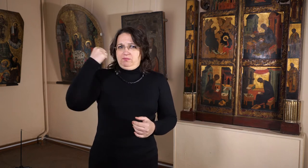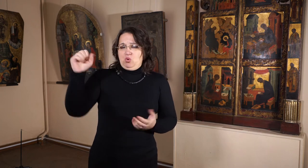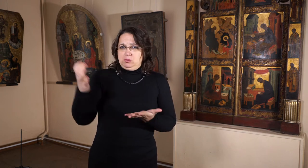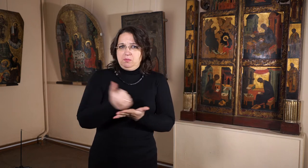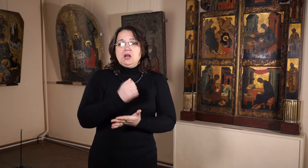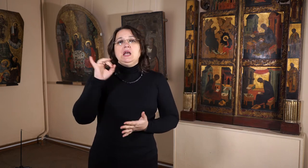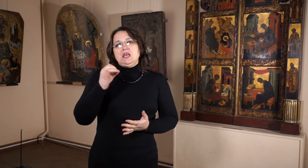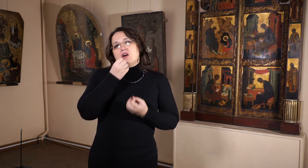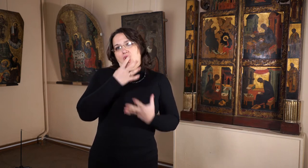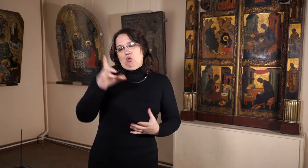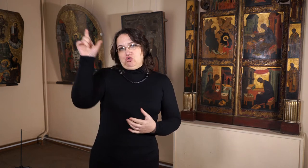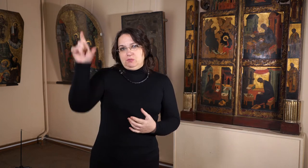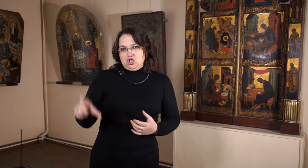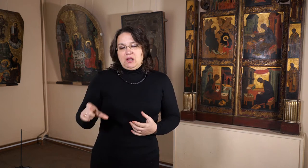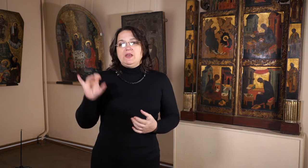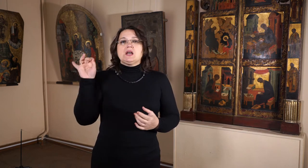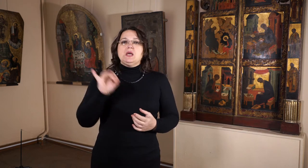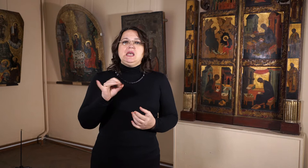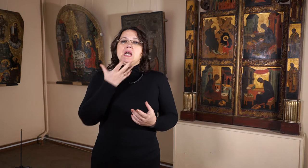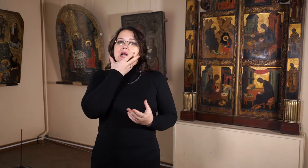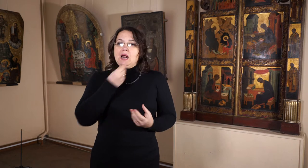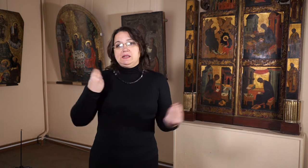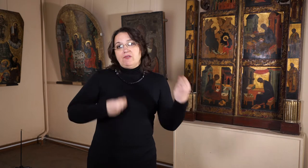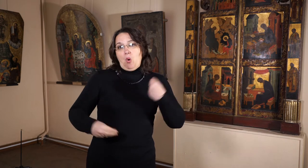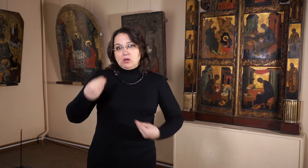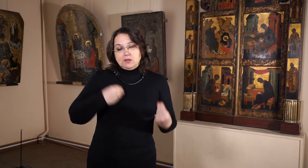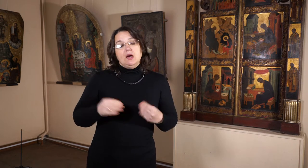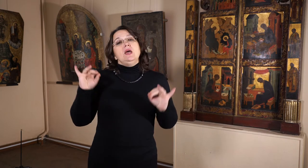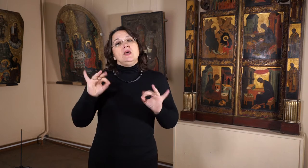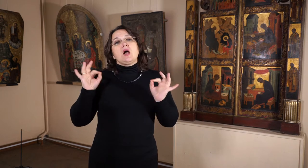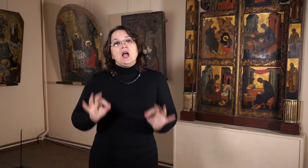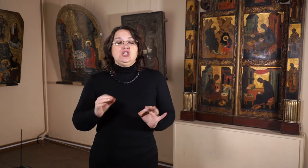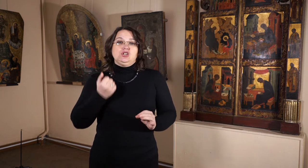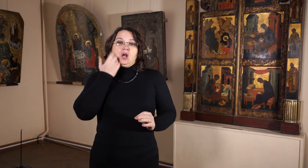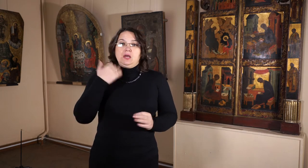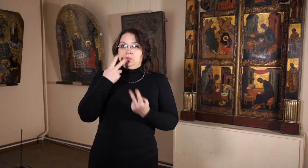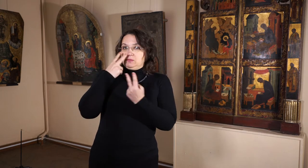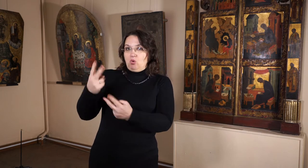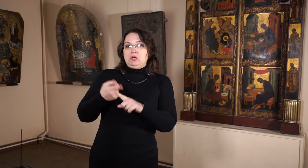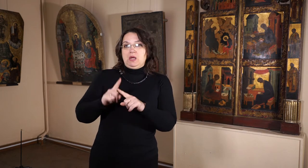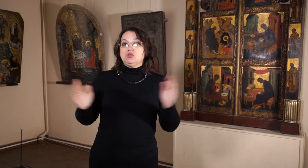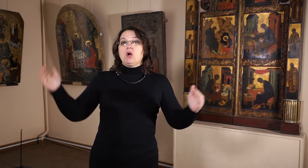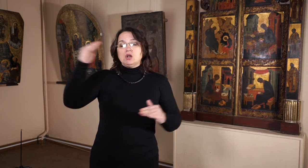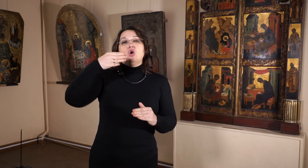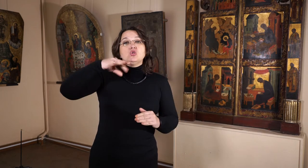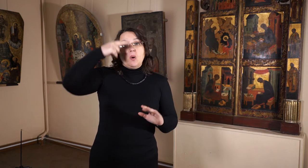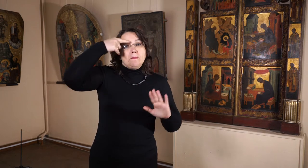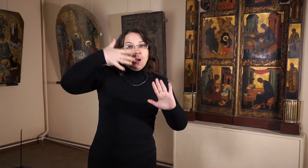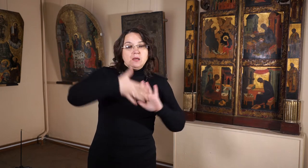успешен, и хорошим позитивным человеком, и красиво одет. И, конечно, когда мы смотрим на эту картину, то